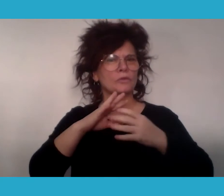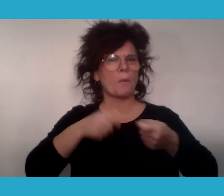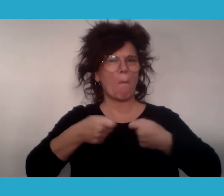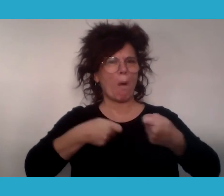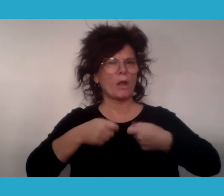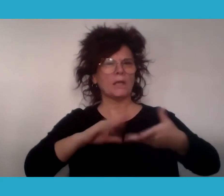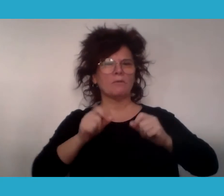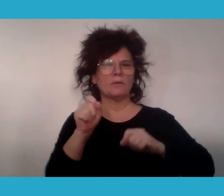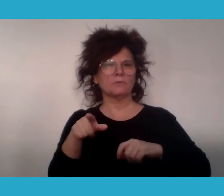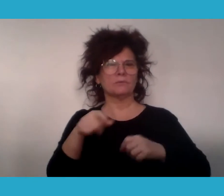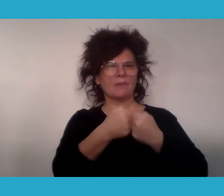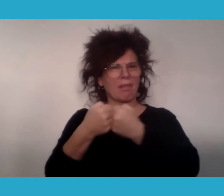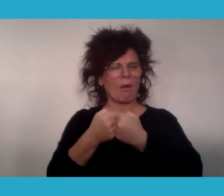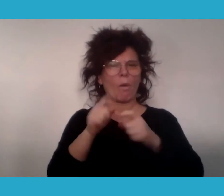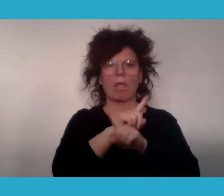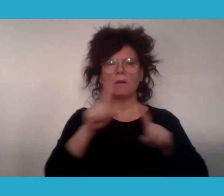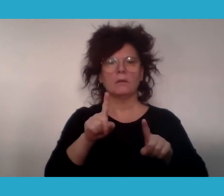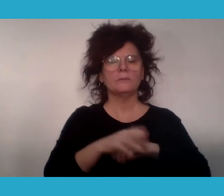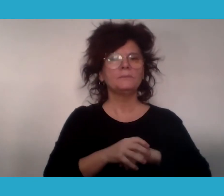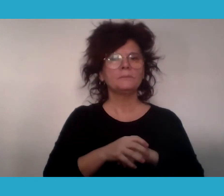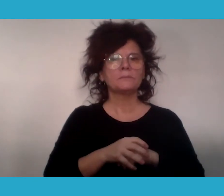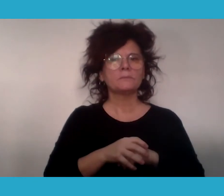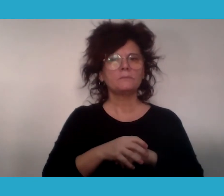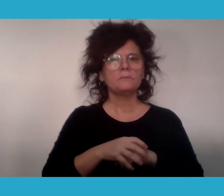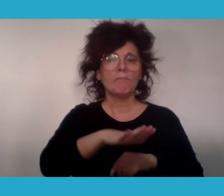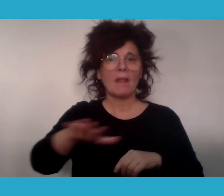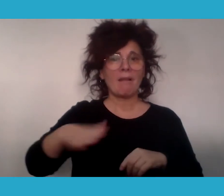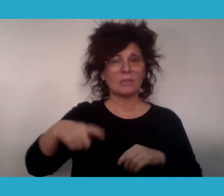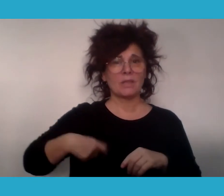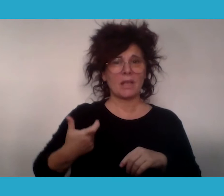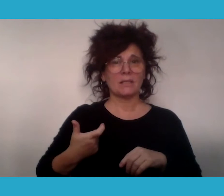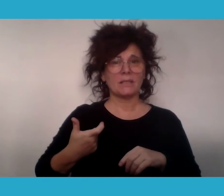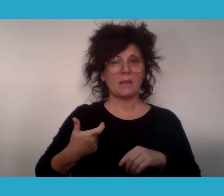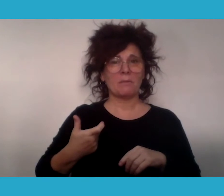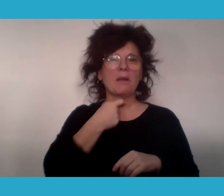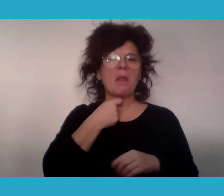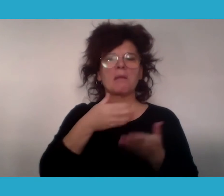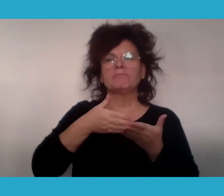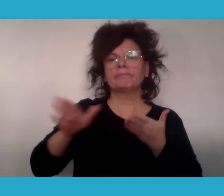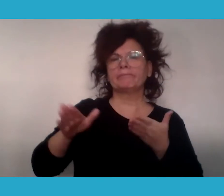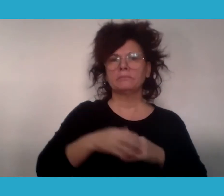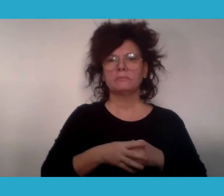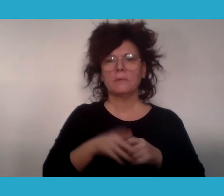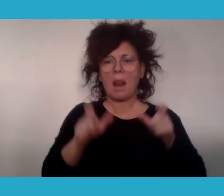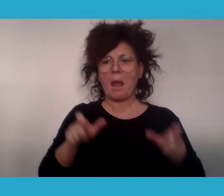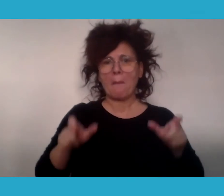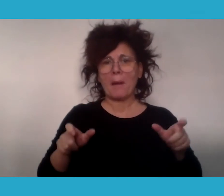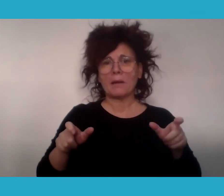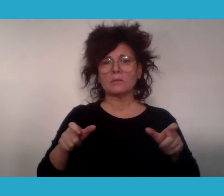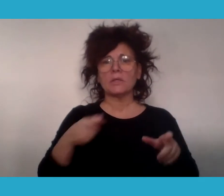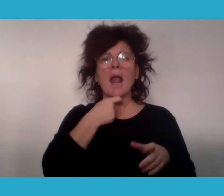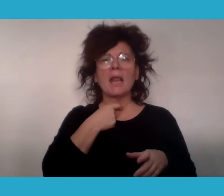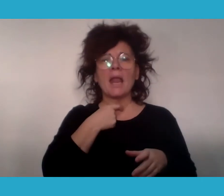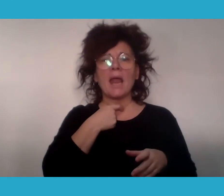que existe un poder mediático, que la sociedad civil es otro actor presente y que pretende ser descalificado, que los ciudadanos comunes están dispuestos a decidir sobre